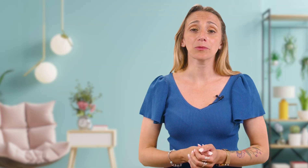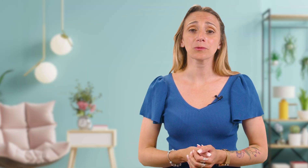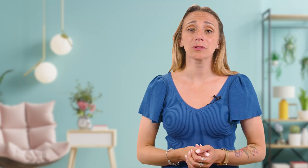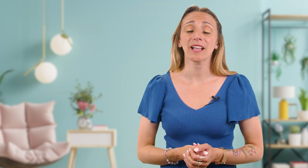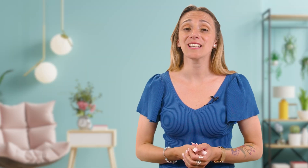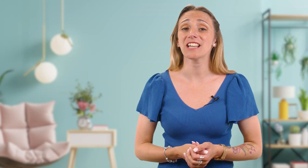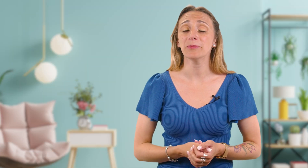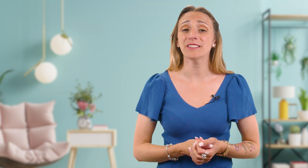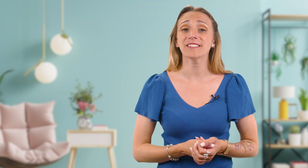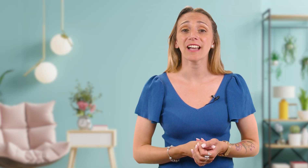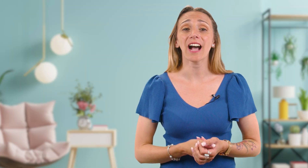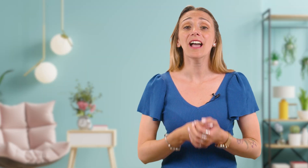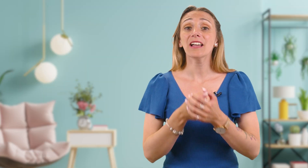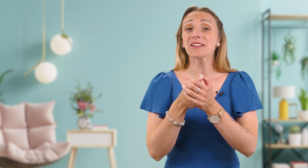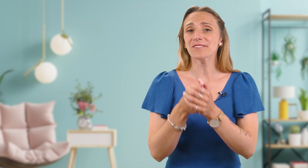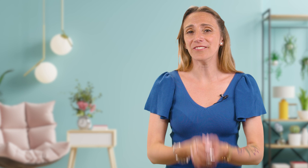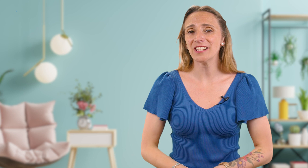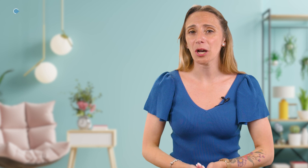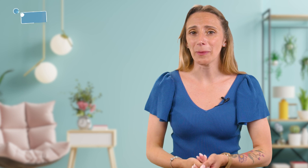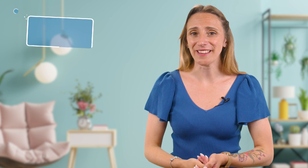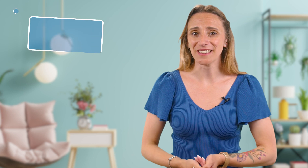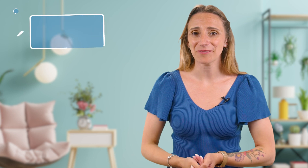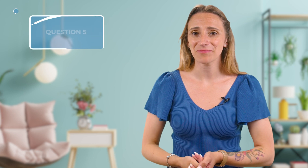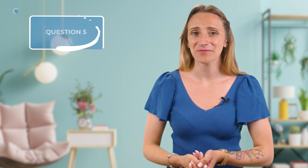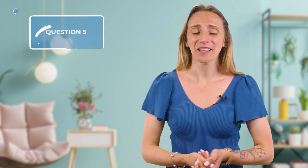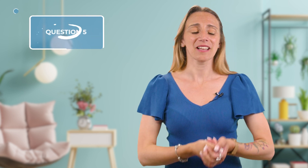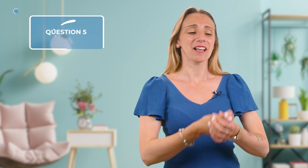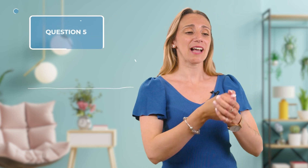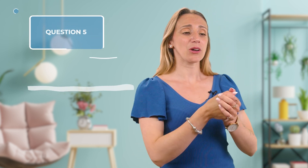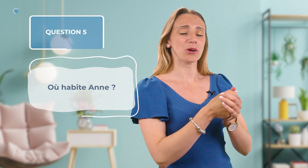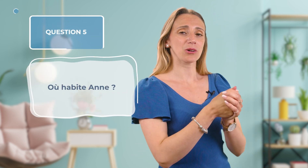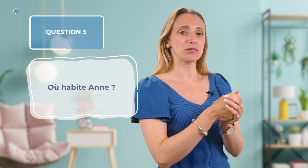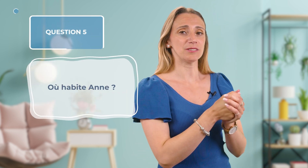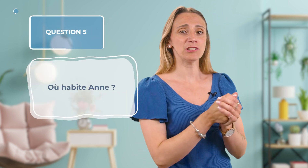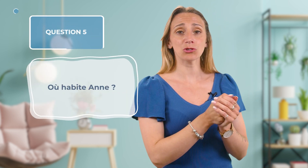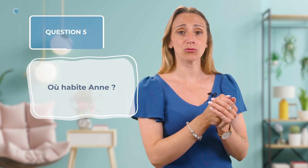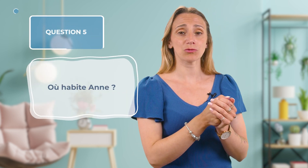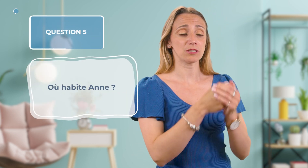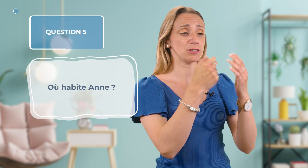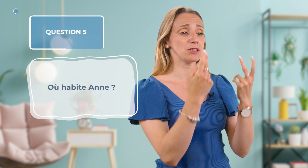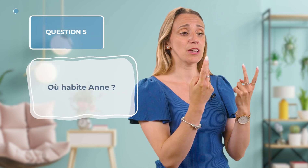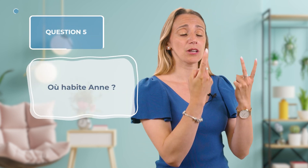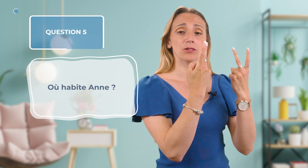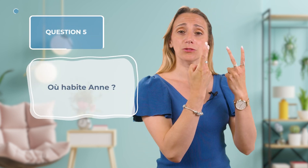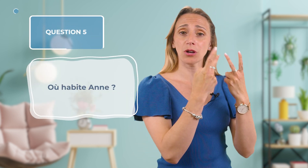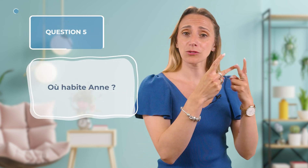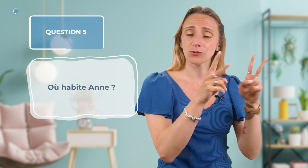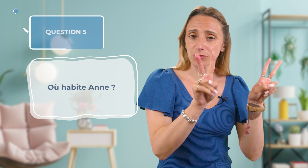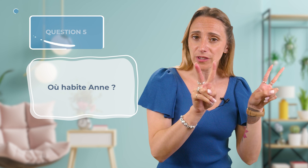réponse, j'habite à Villeurbanne. Alors, ici, je vous ai dit, dans une